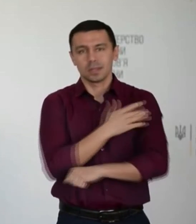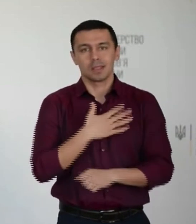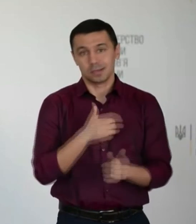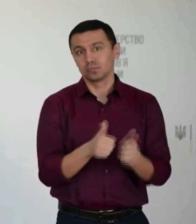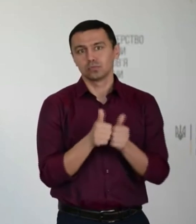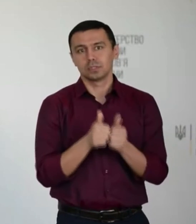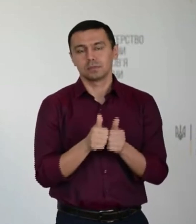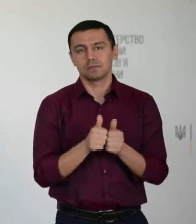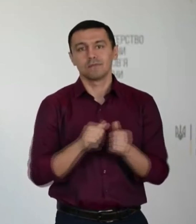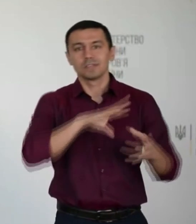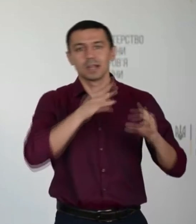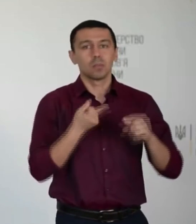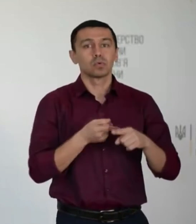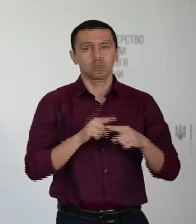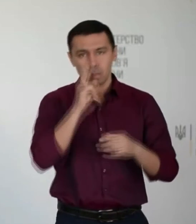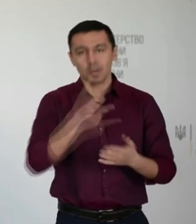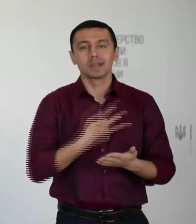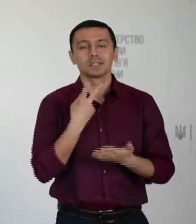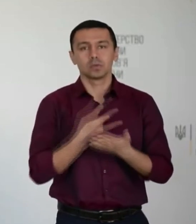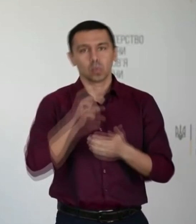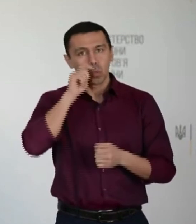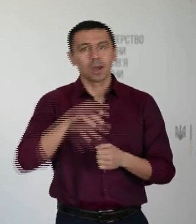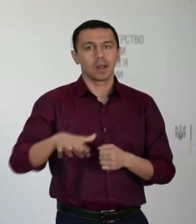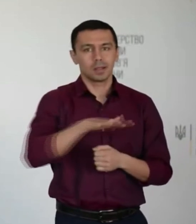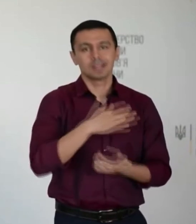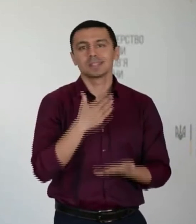наших сусідів. Взагалі, по цьому показнику